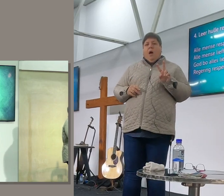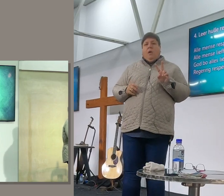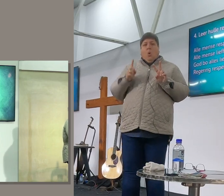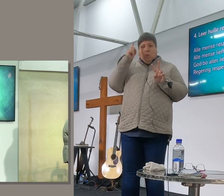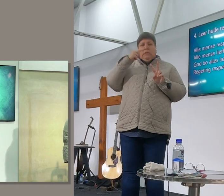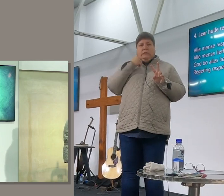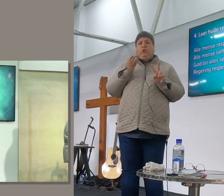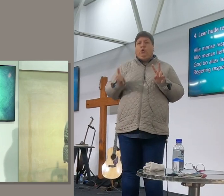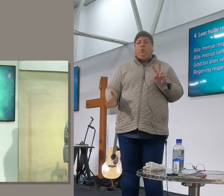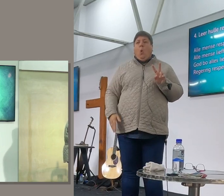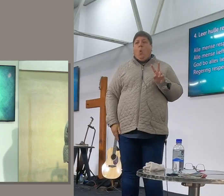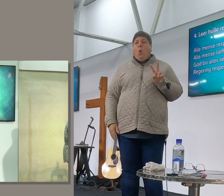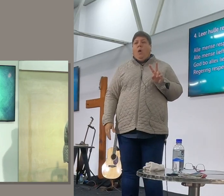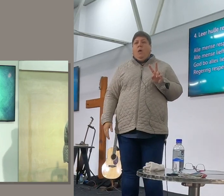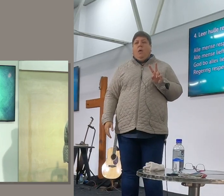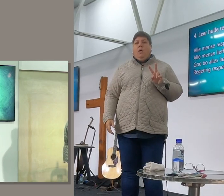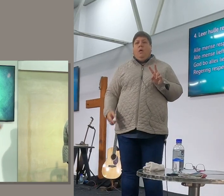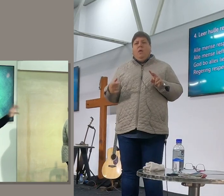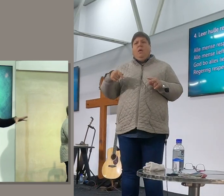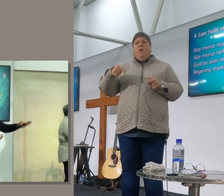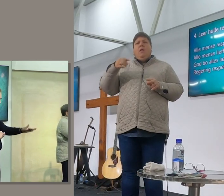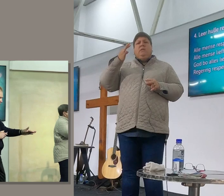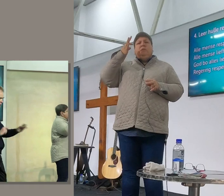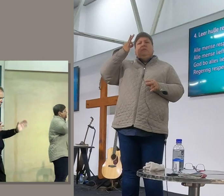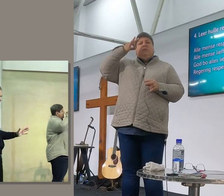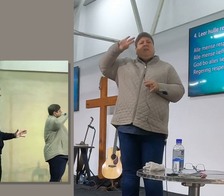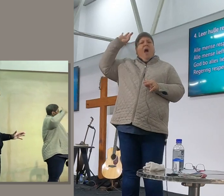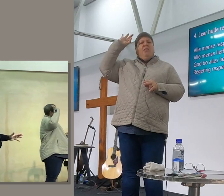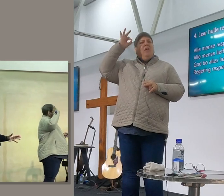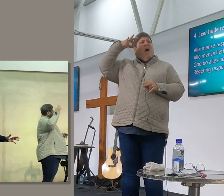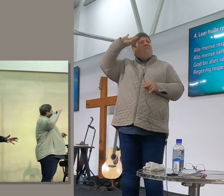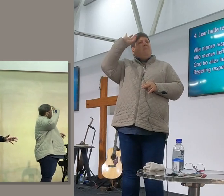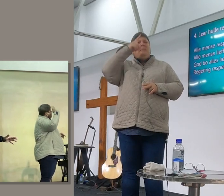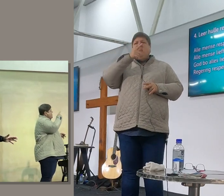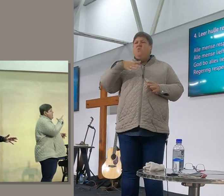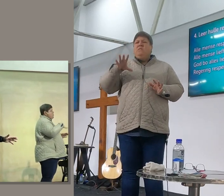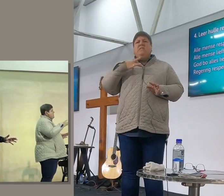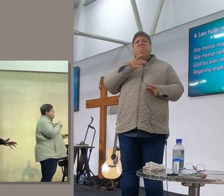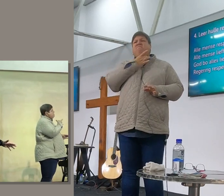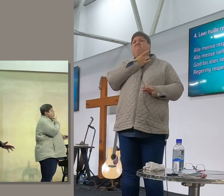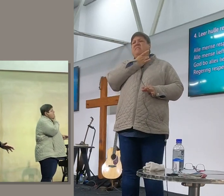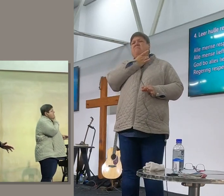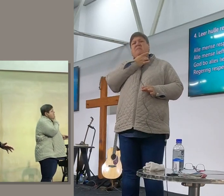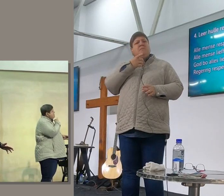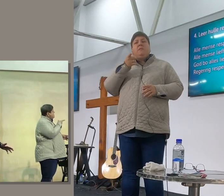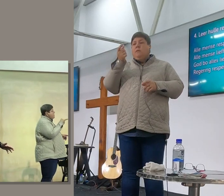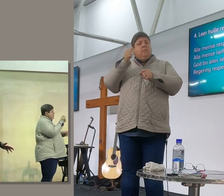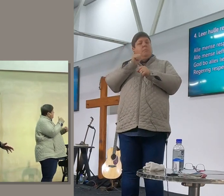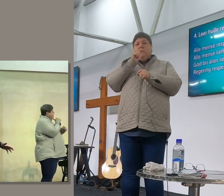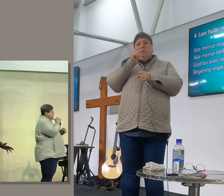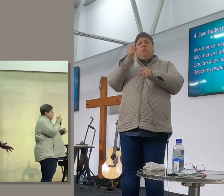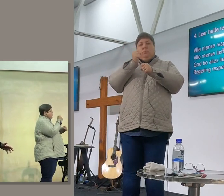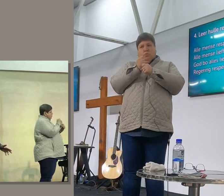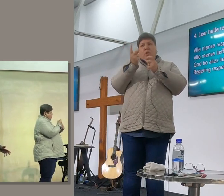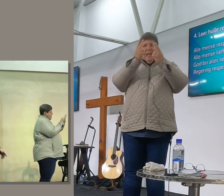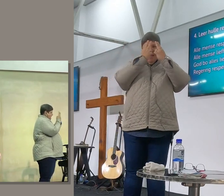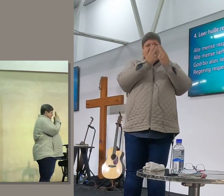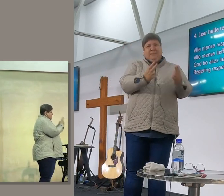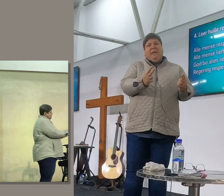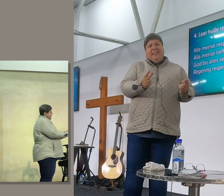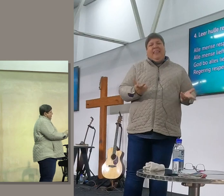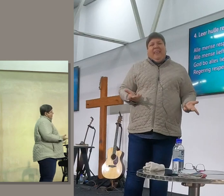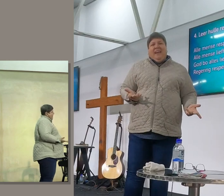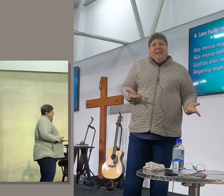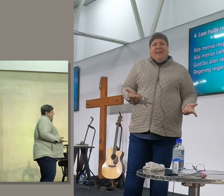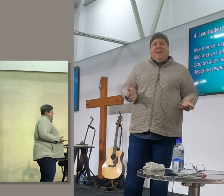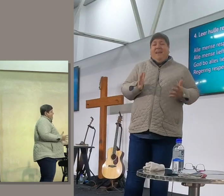ene, ons moet die regering respekteer. Net vir as jy gewonder het, ons moet die regering respekteer. Amen.